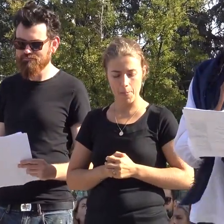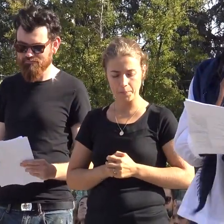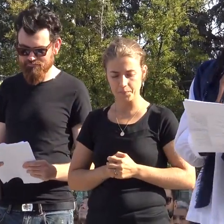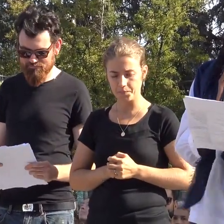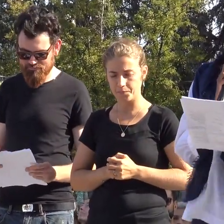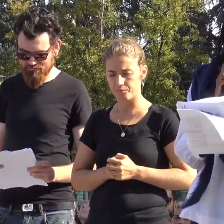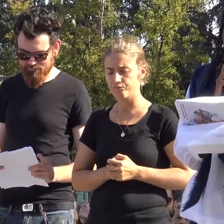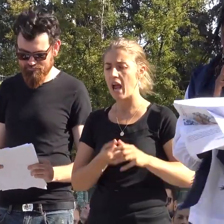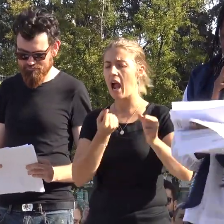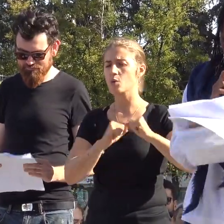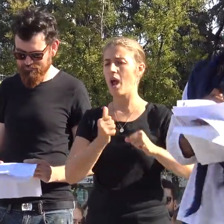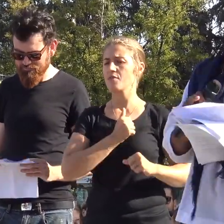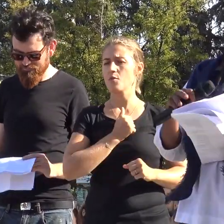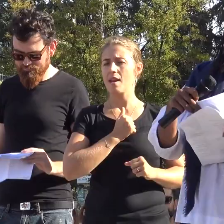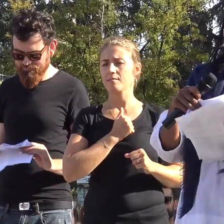Ces actions individuelles